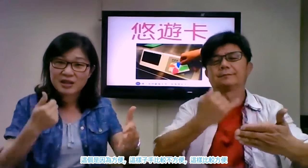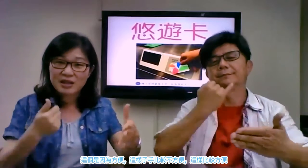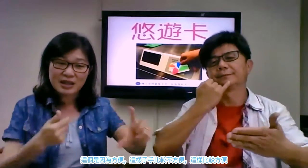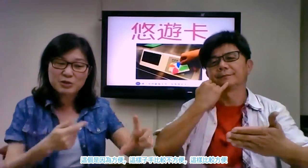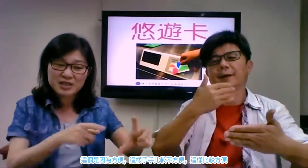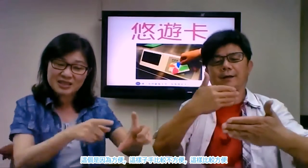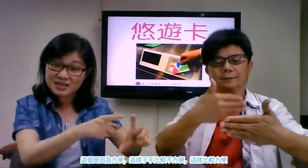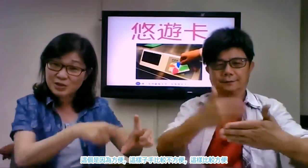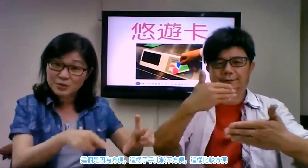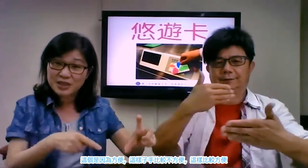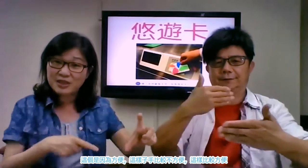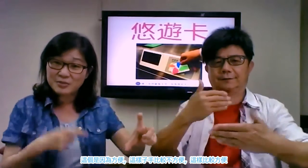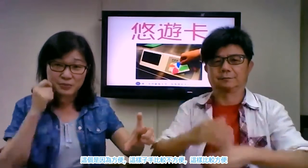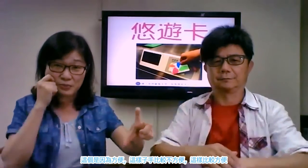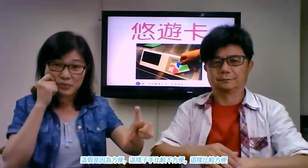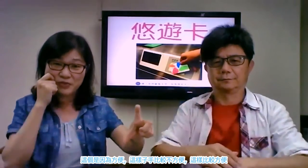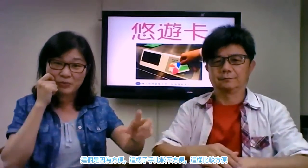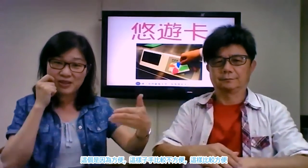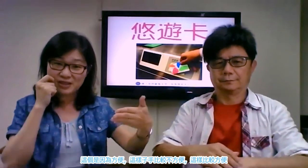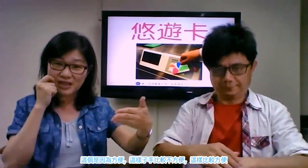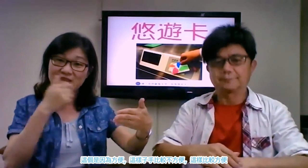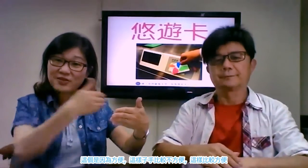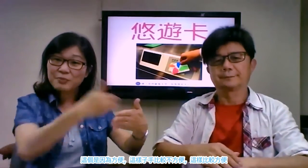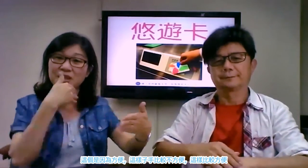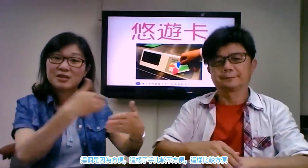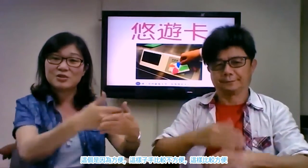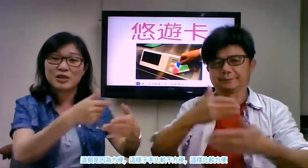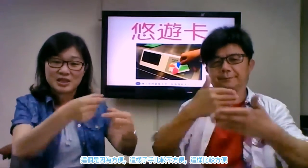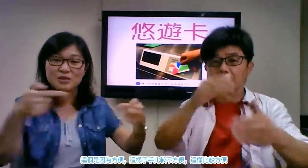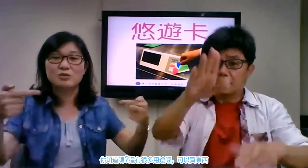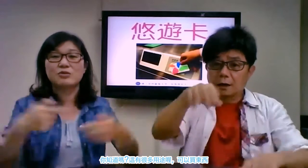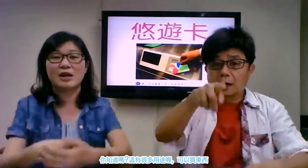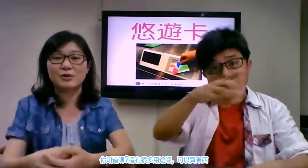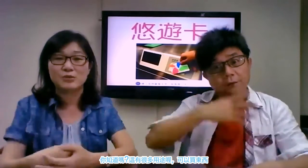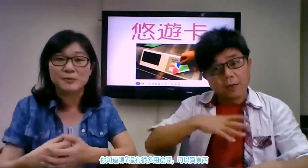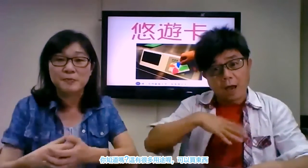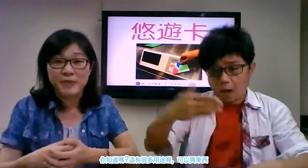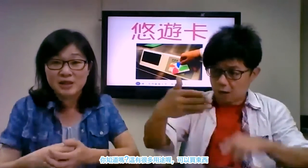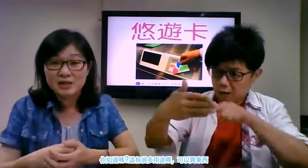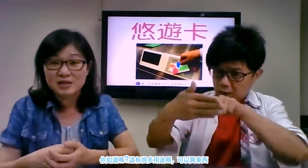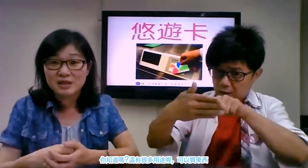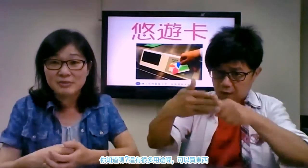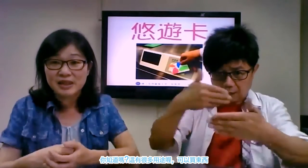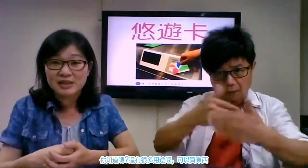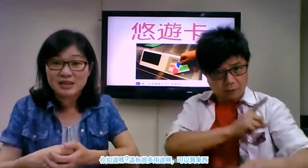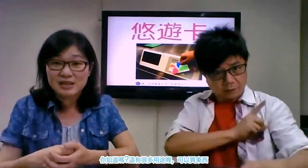你看用这样子手比较不方便，这样子方便，所以这个就越来越多。你知道吗？这